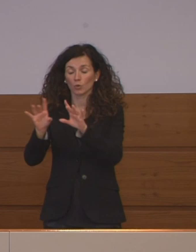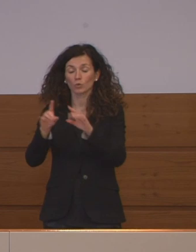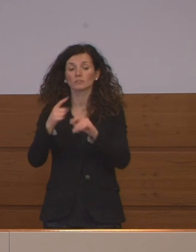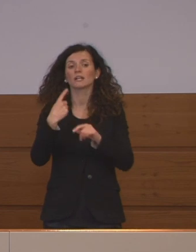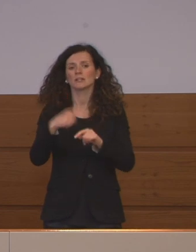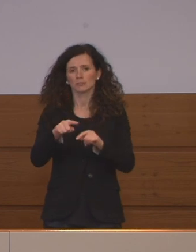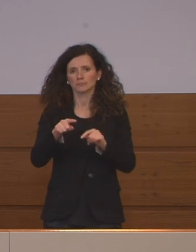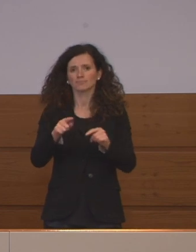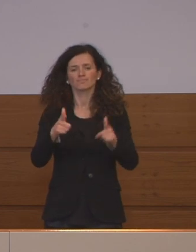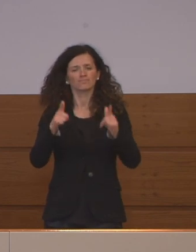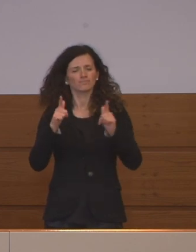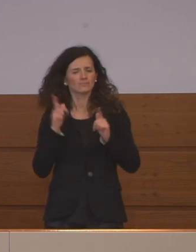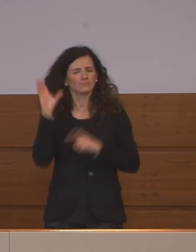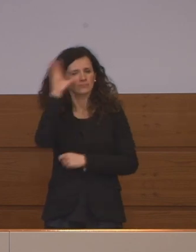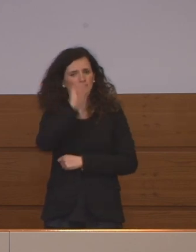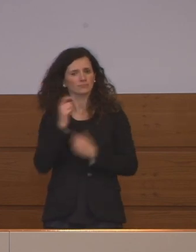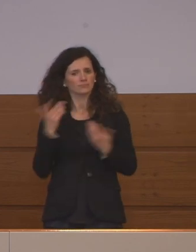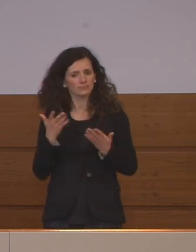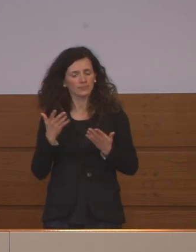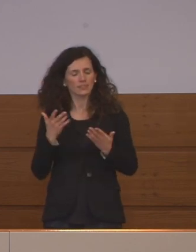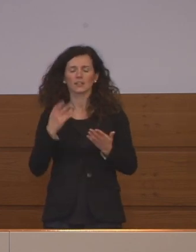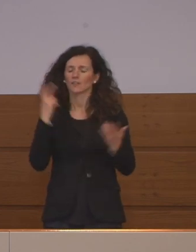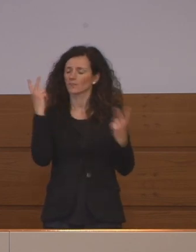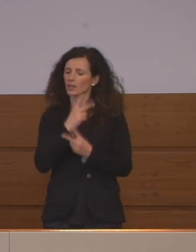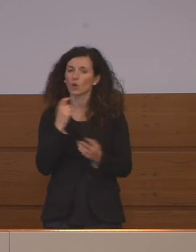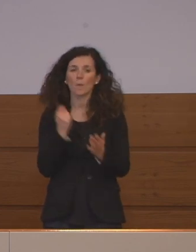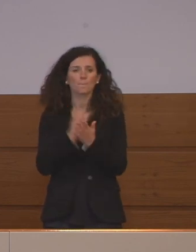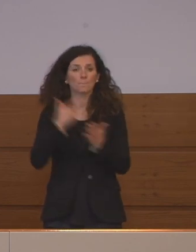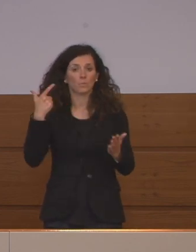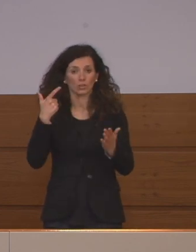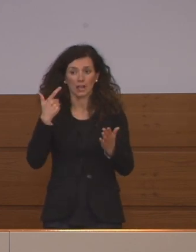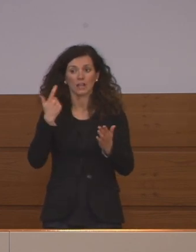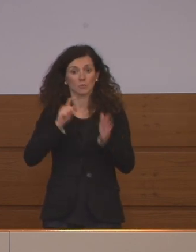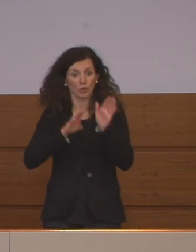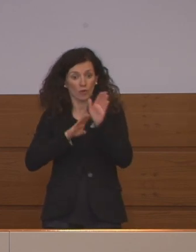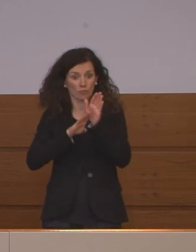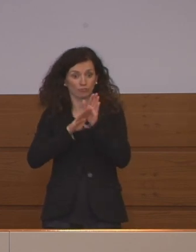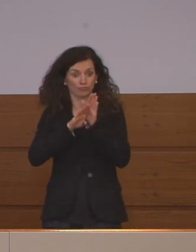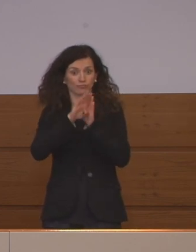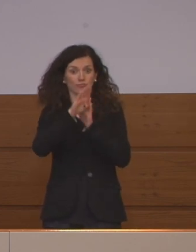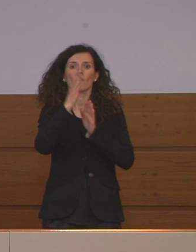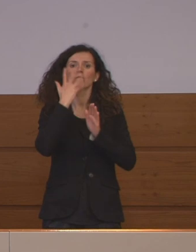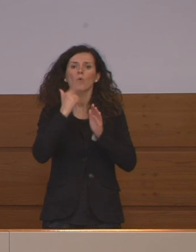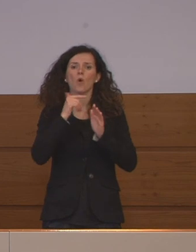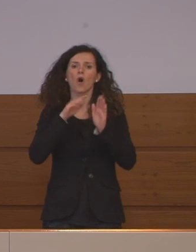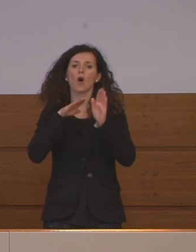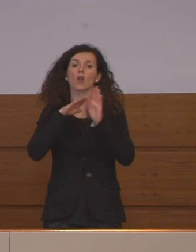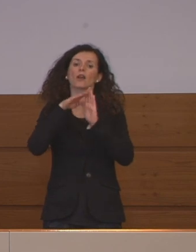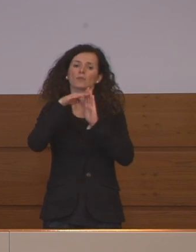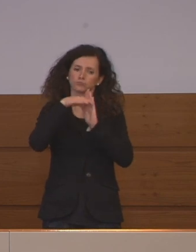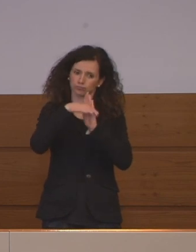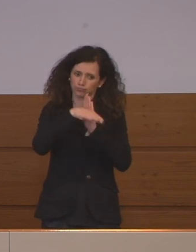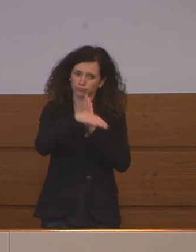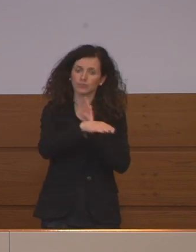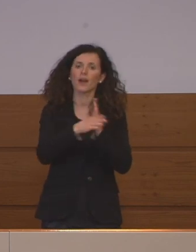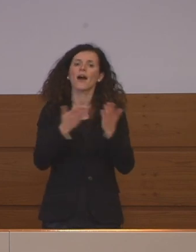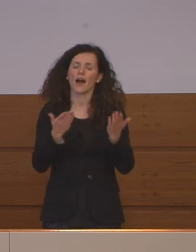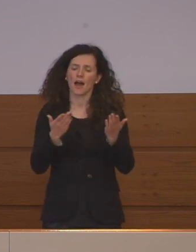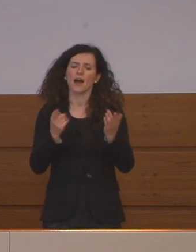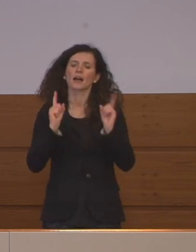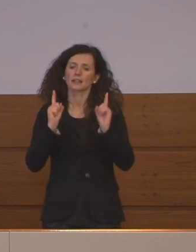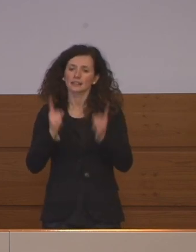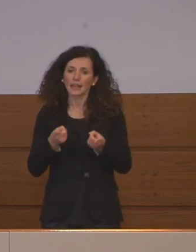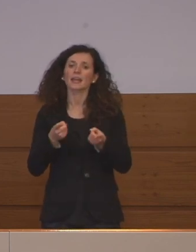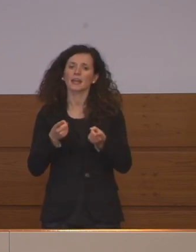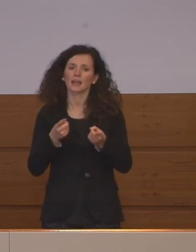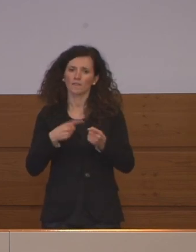assolutamente indispensabile se vogliamo vedere questa curva stabilizzarsi e poi iniziare una decrescita mantenere